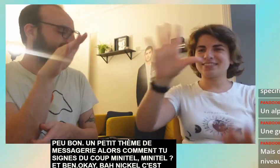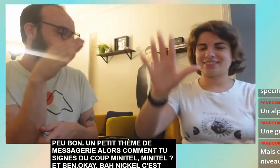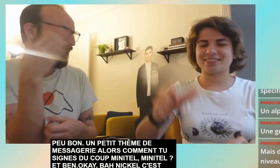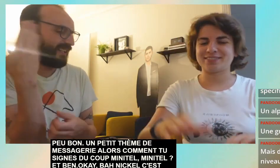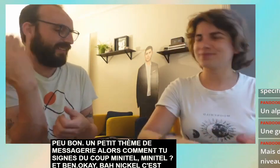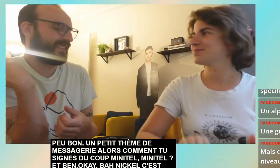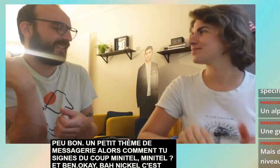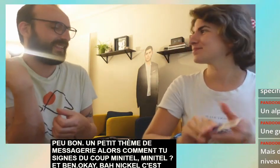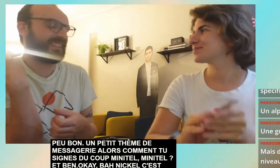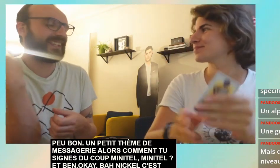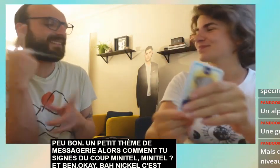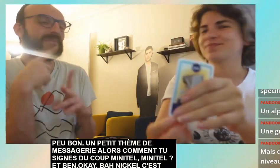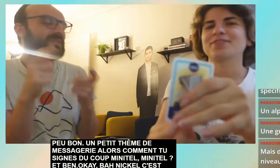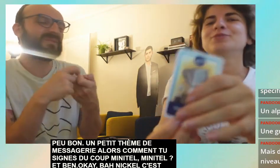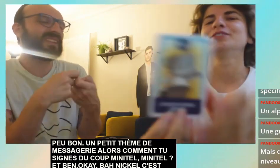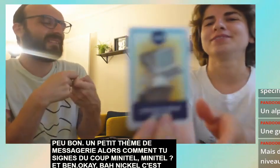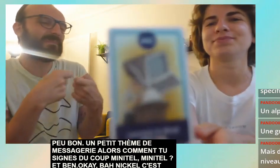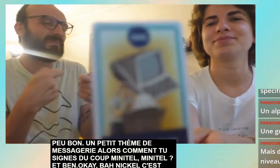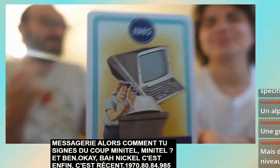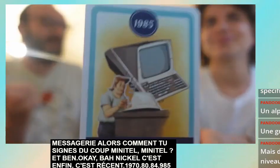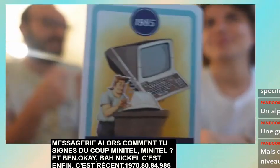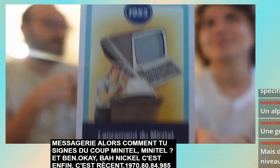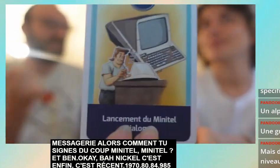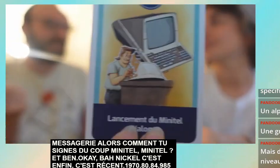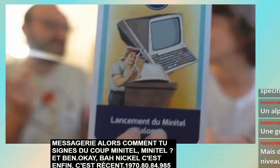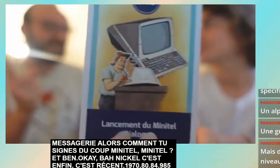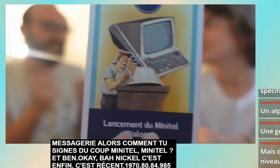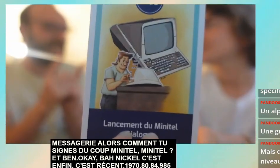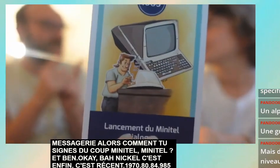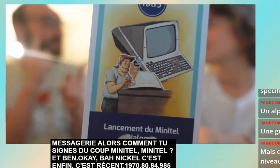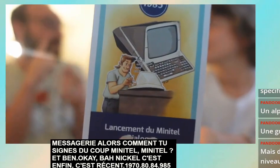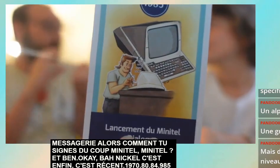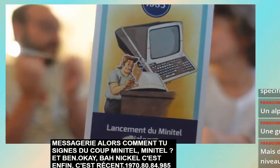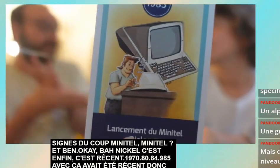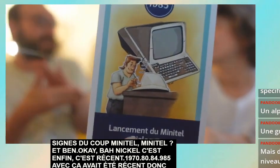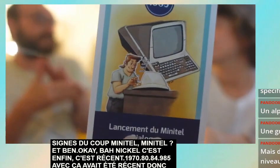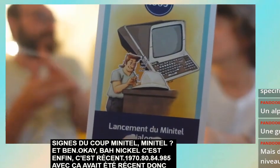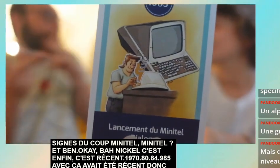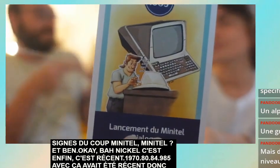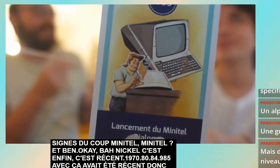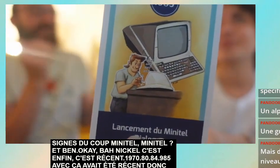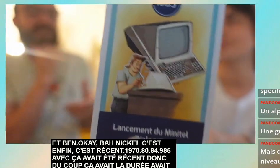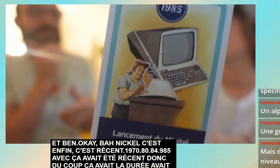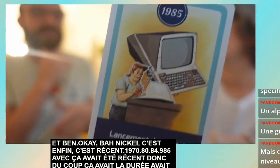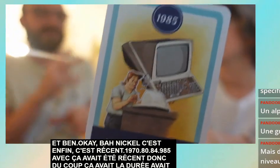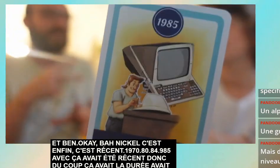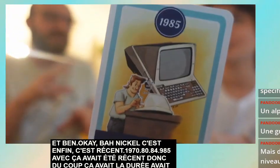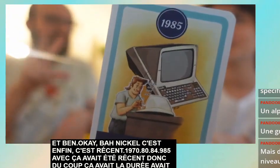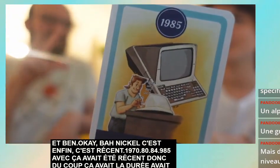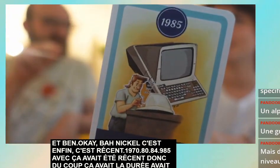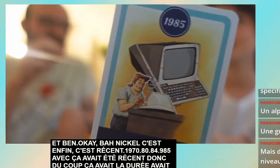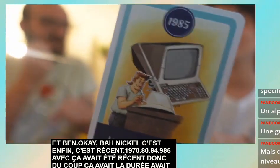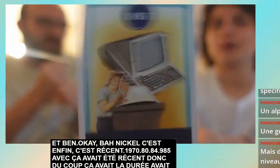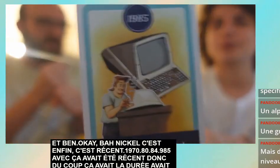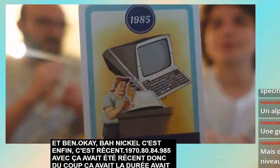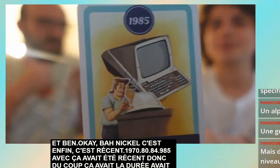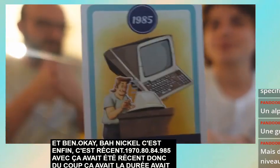1985. Je savais que ça avait été récent, mais du coup, la durée avait été très courte parce que du coup, il y a Internet après qui arrivait vite, donc ça a genre 30 ans